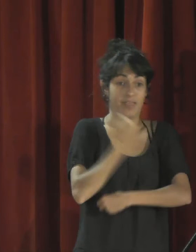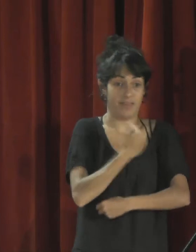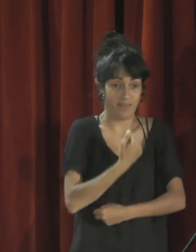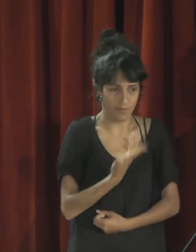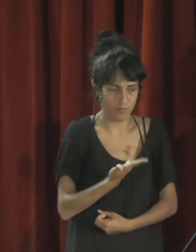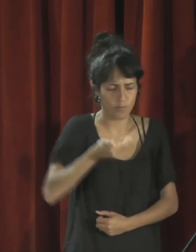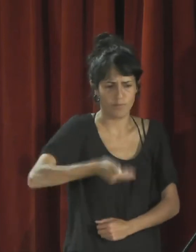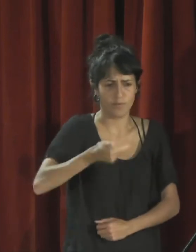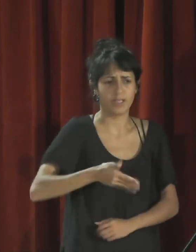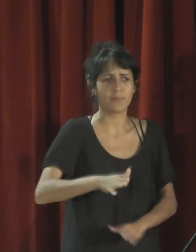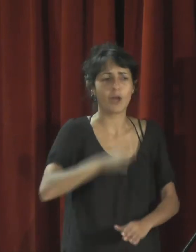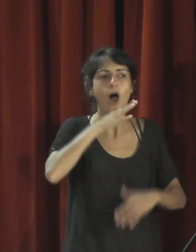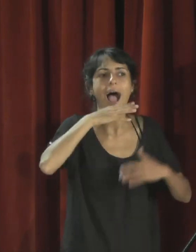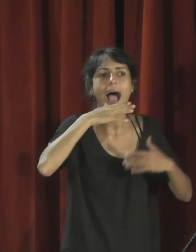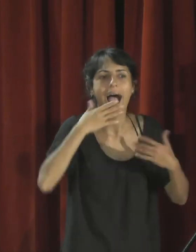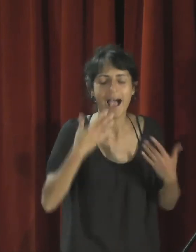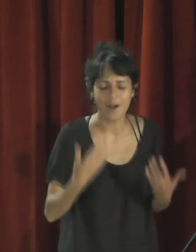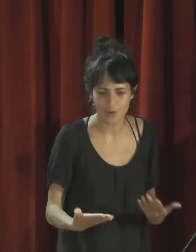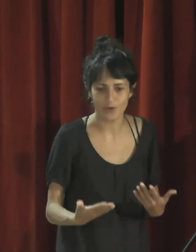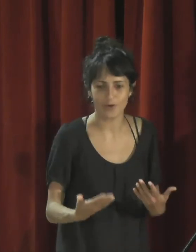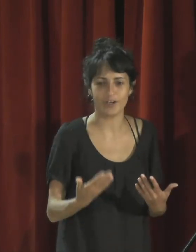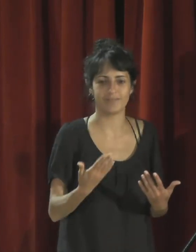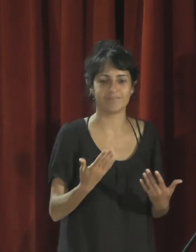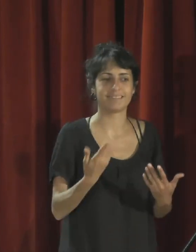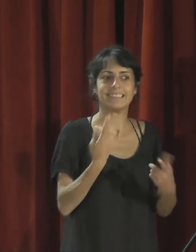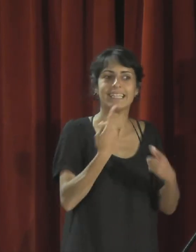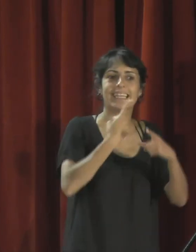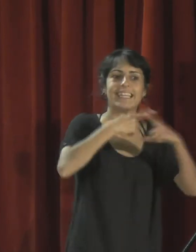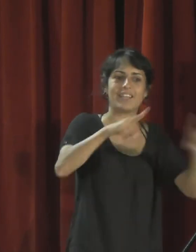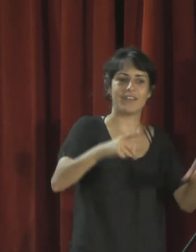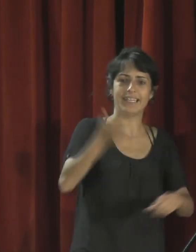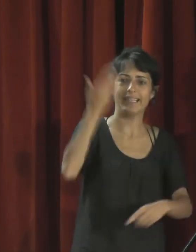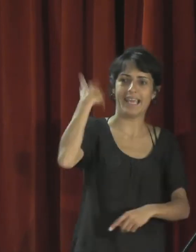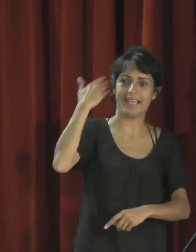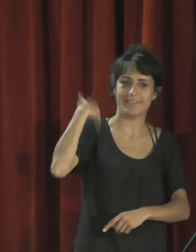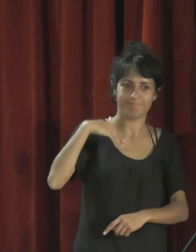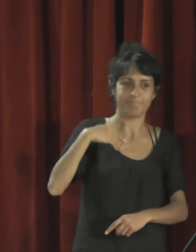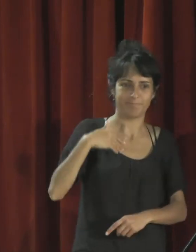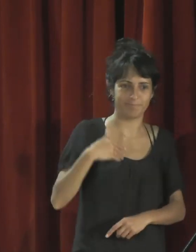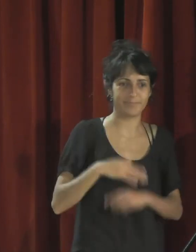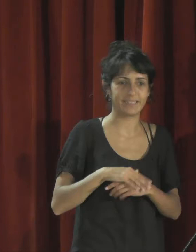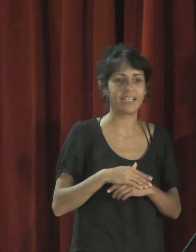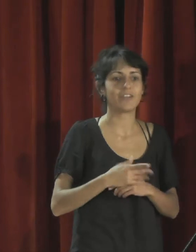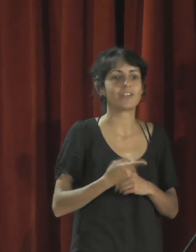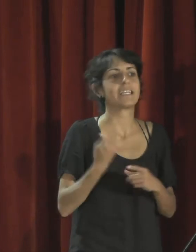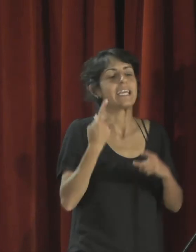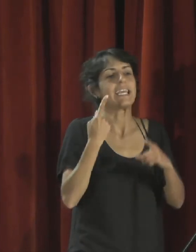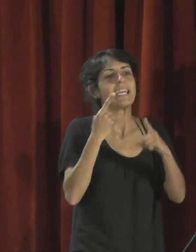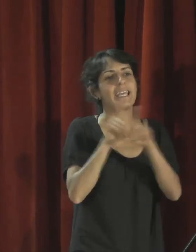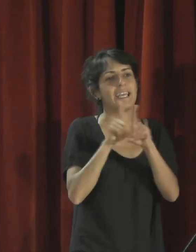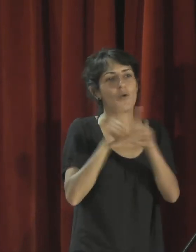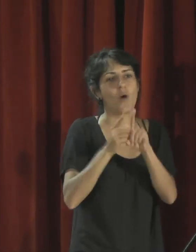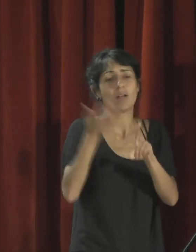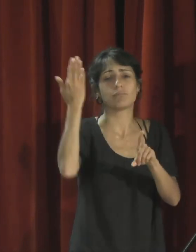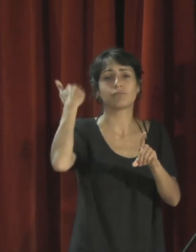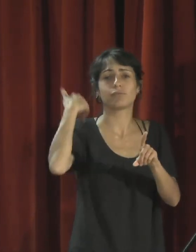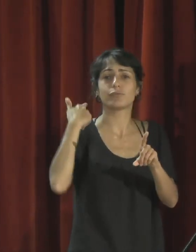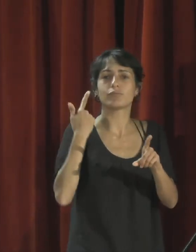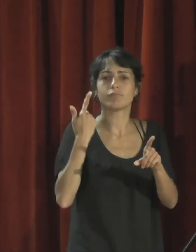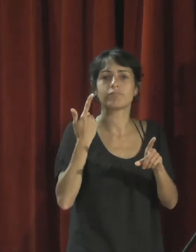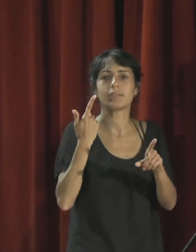tamén vai a non ser o que será en outubro. Houbo un feito histórico, tivemos o primeiro